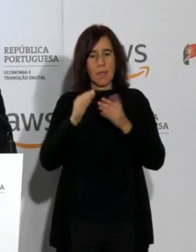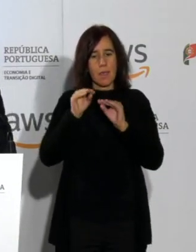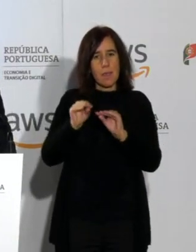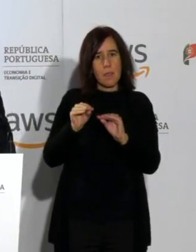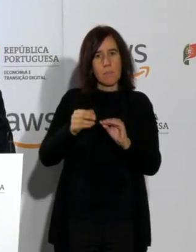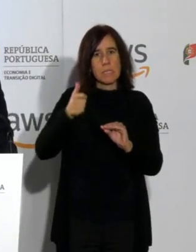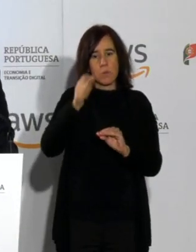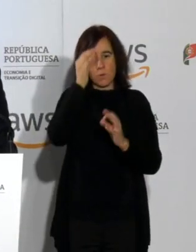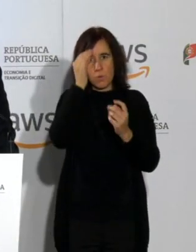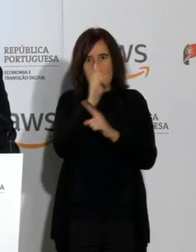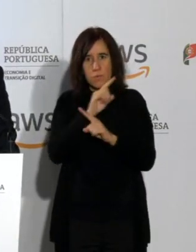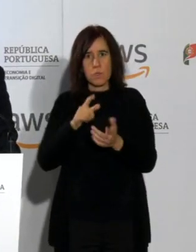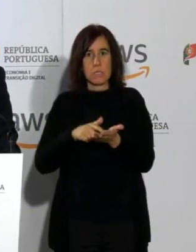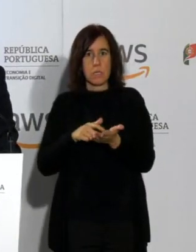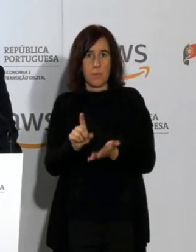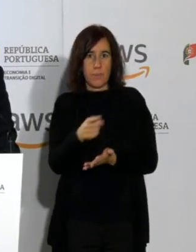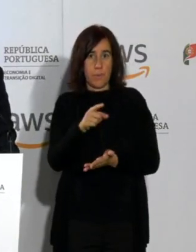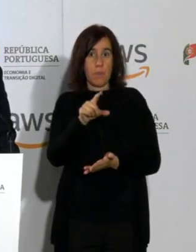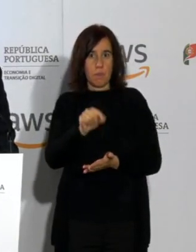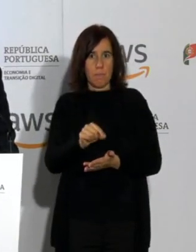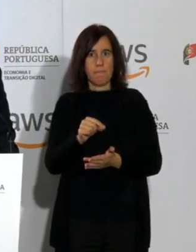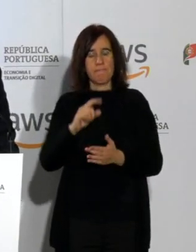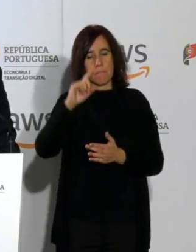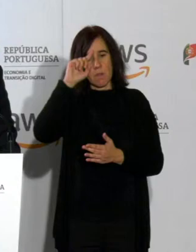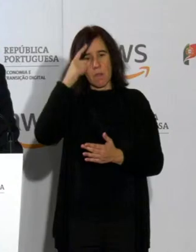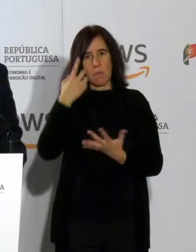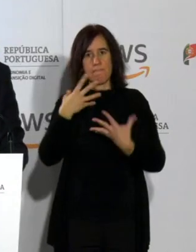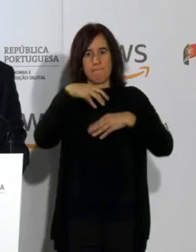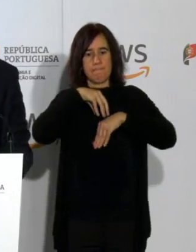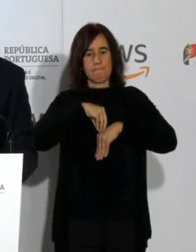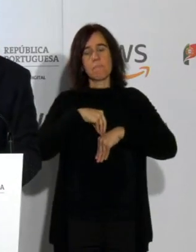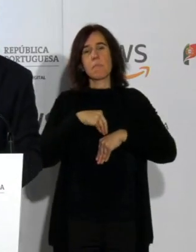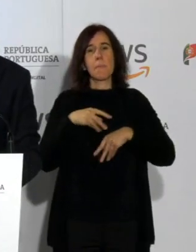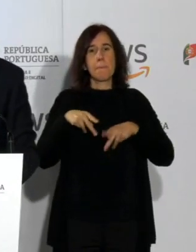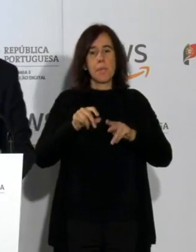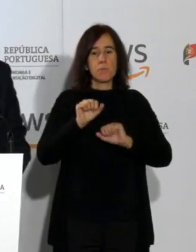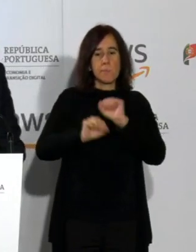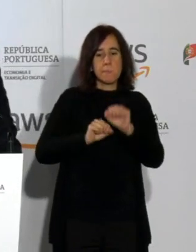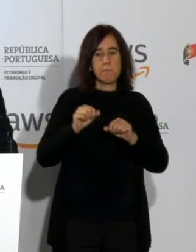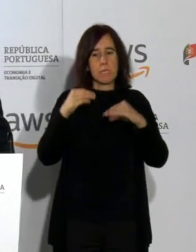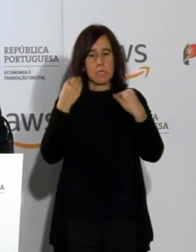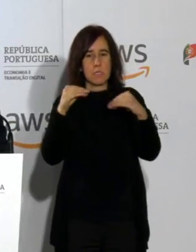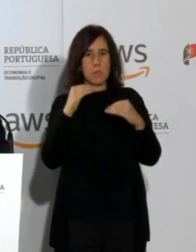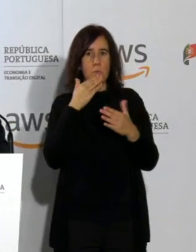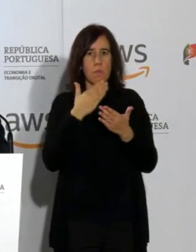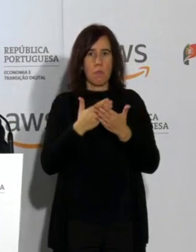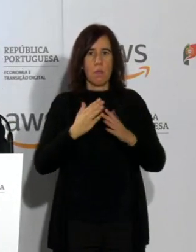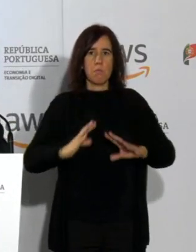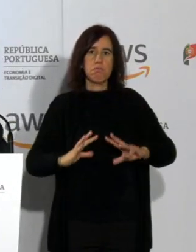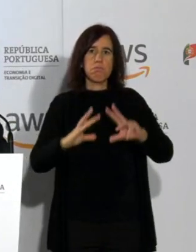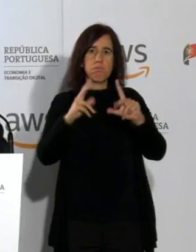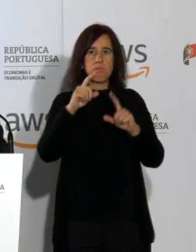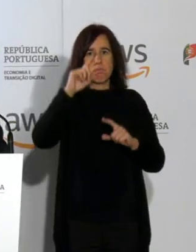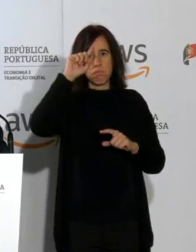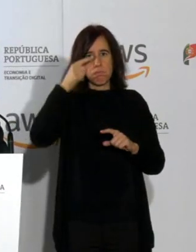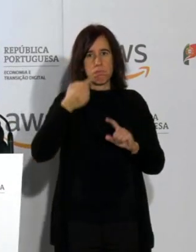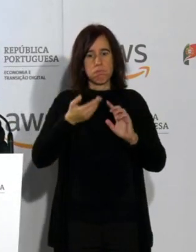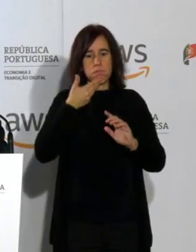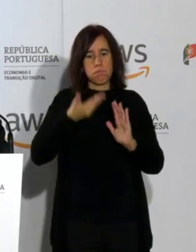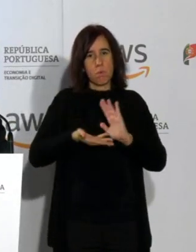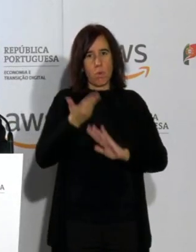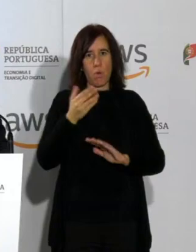nos nossos professores e na necessidade deles também atualizarem as suas metodologias de ensino, permitindo o desenvolvimento de novas competências